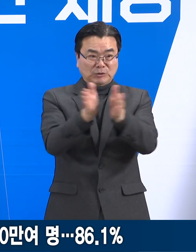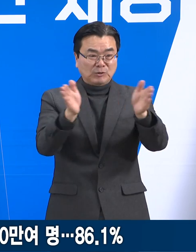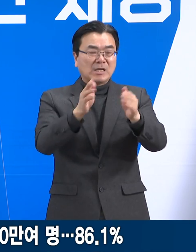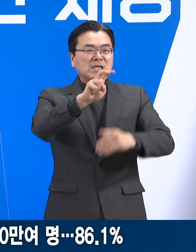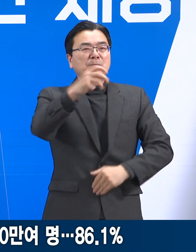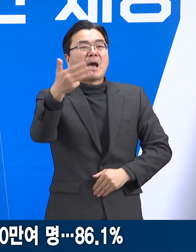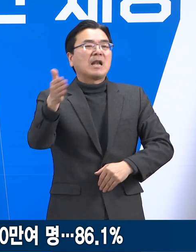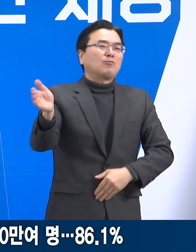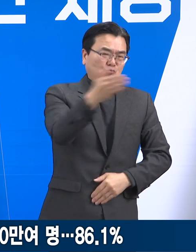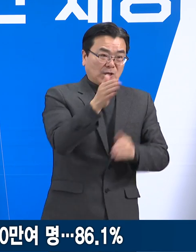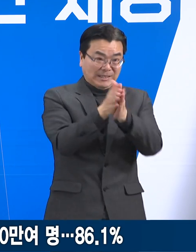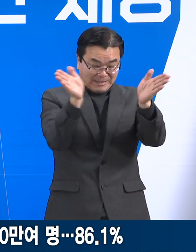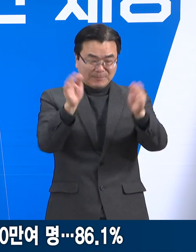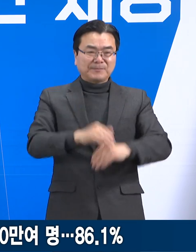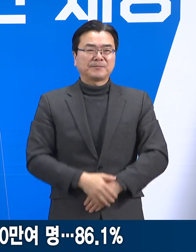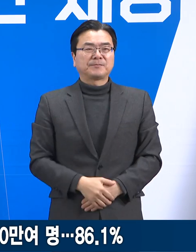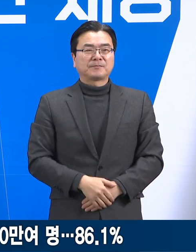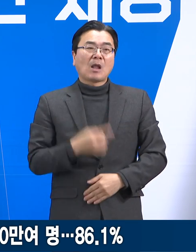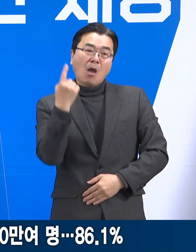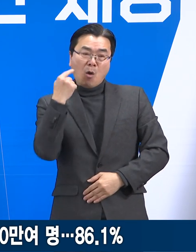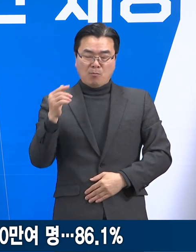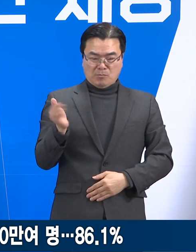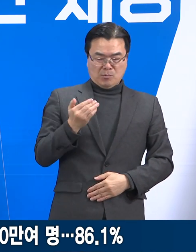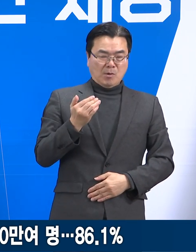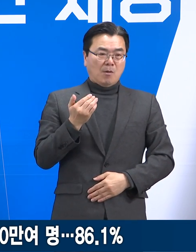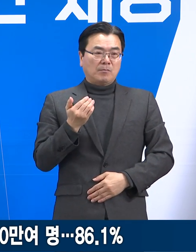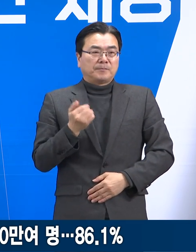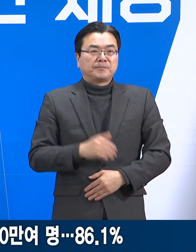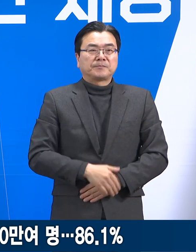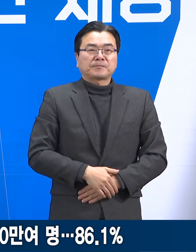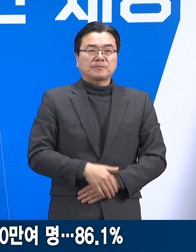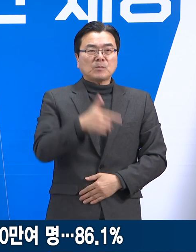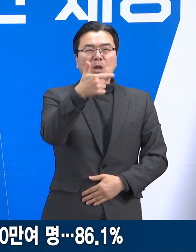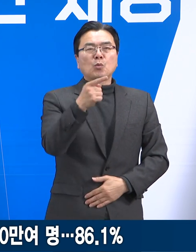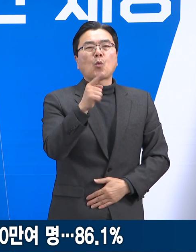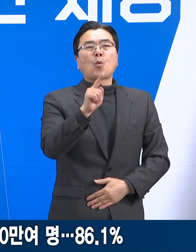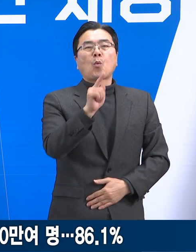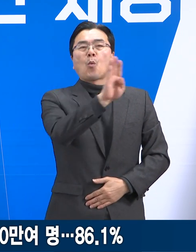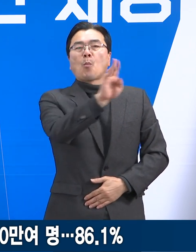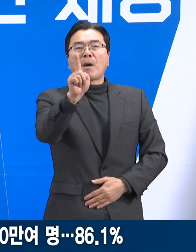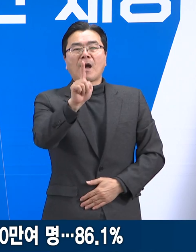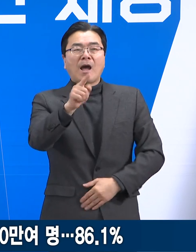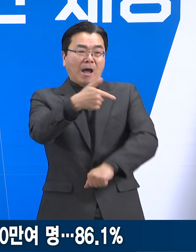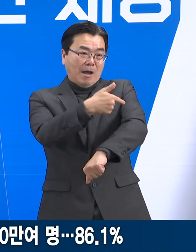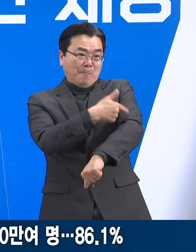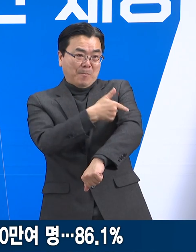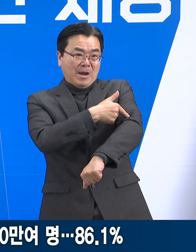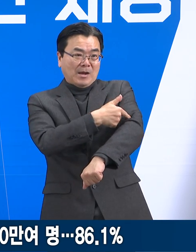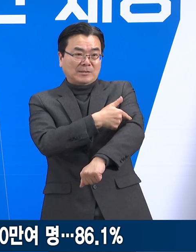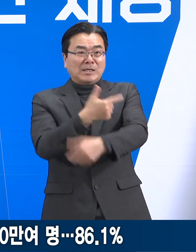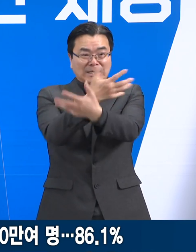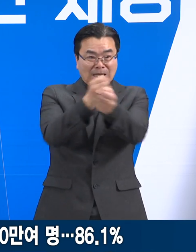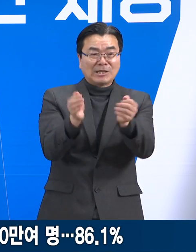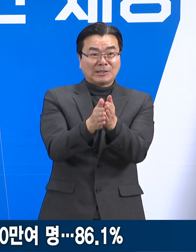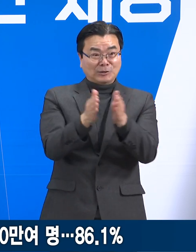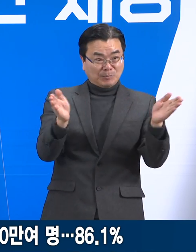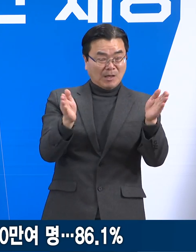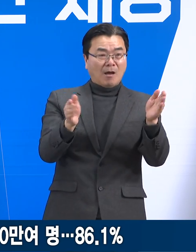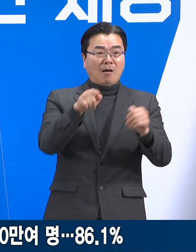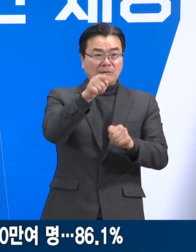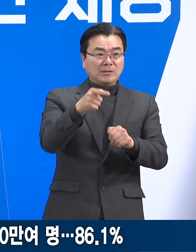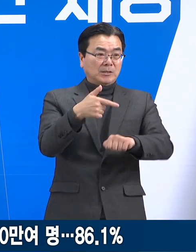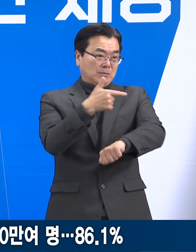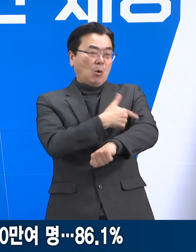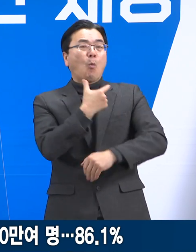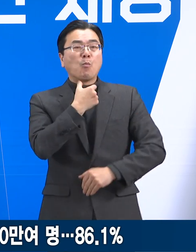예정입니다. 또한 어제 0시부터 노바백스 백신 사전 예약이 시작되었습니다. 노바백스 백신